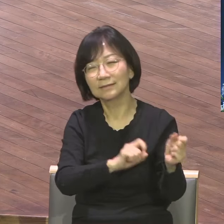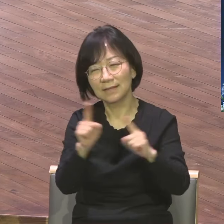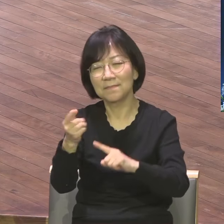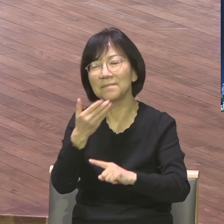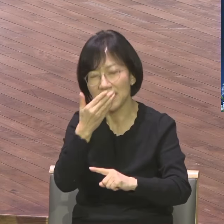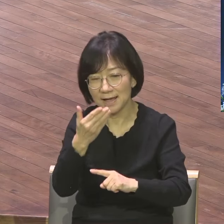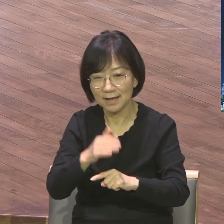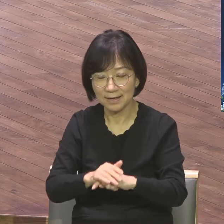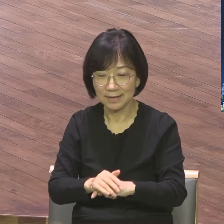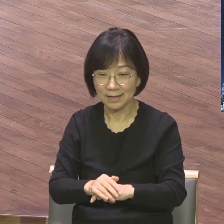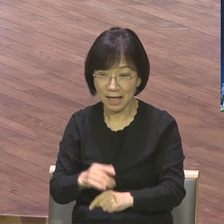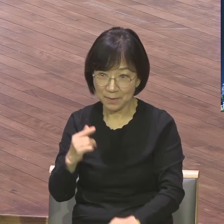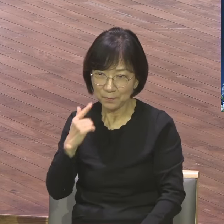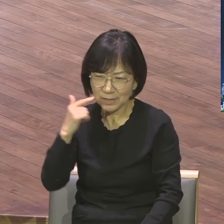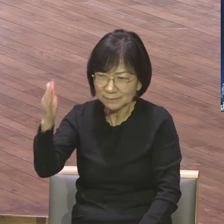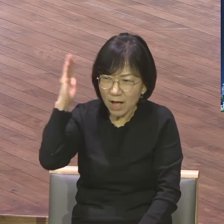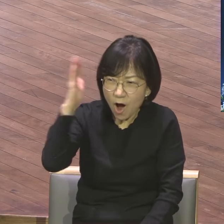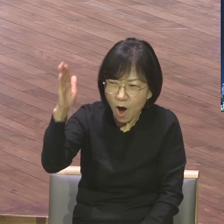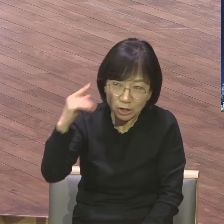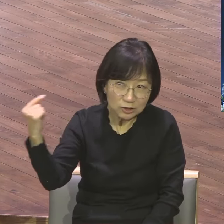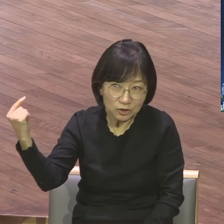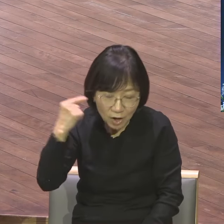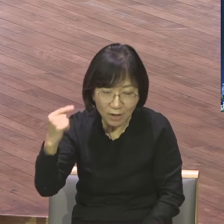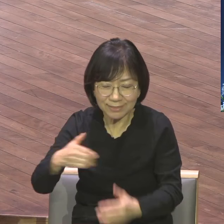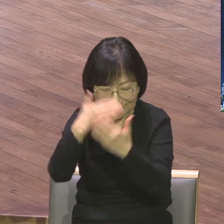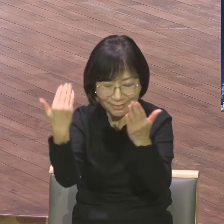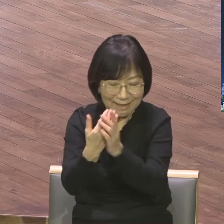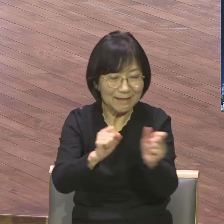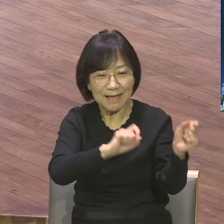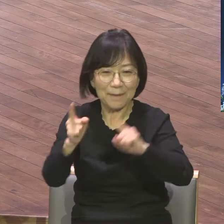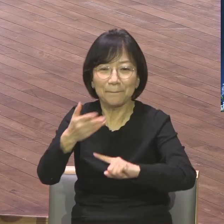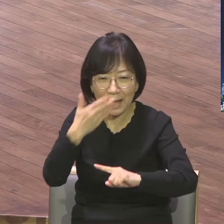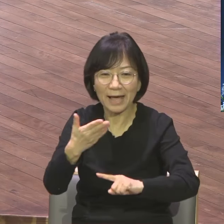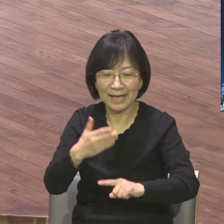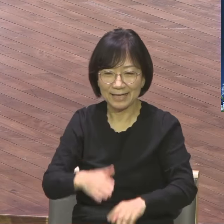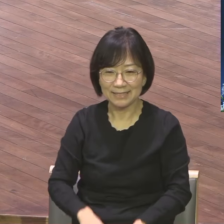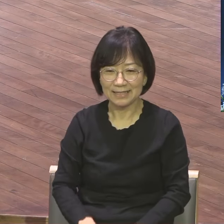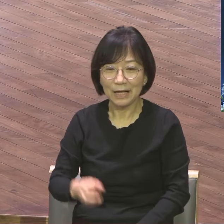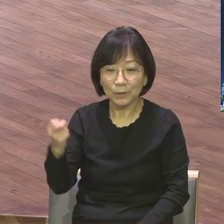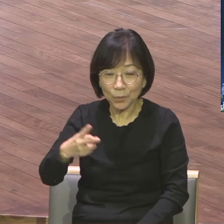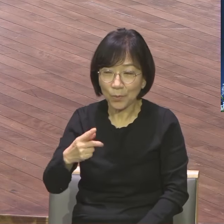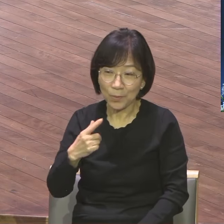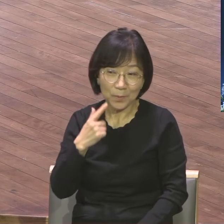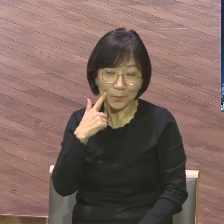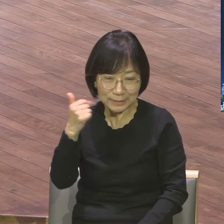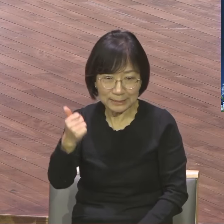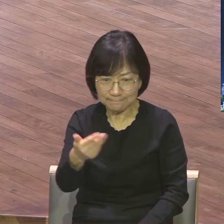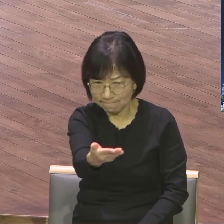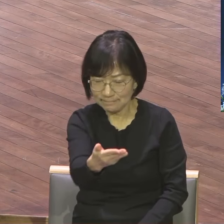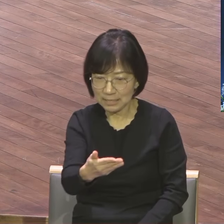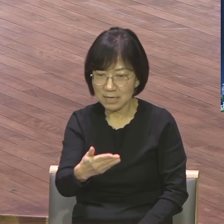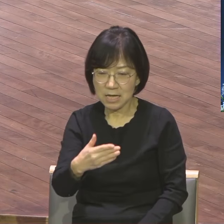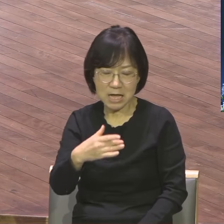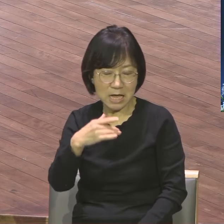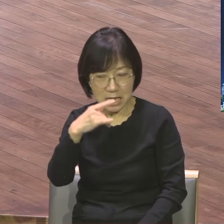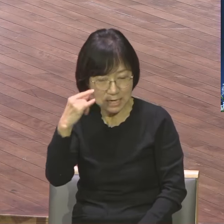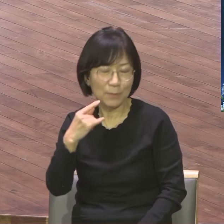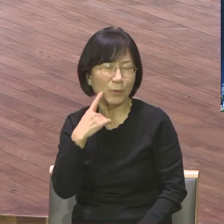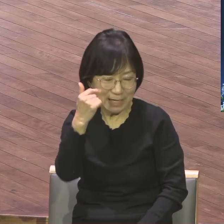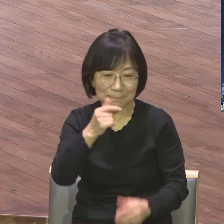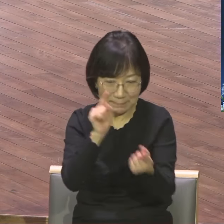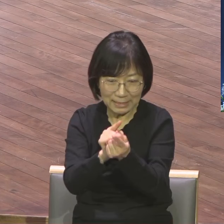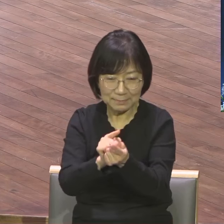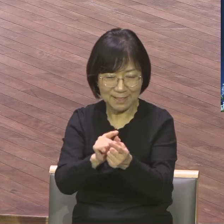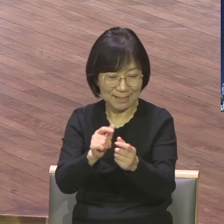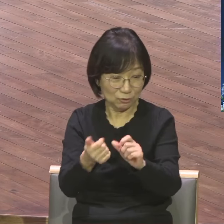강단을 통해 회복될 것이다. 교회 우리 귀한 교육자들 만나면 죽음에서 생명으로 살아날